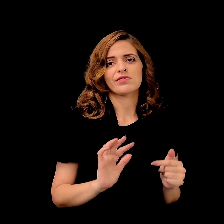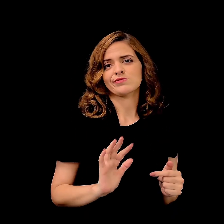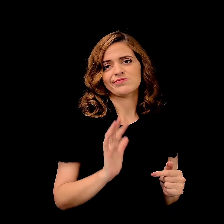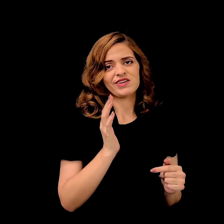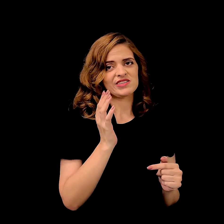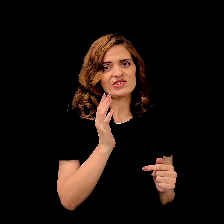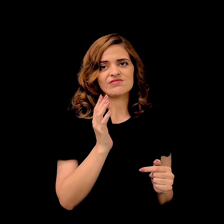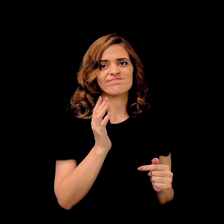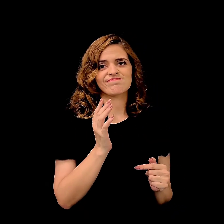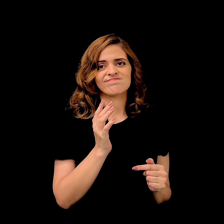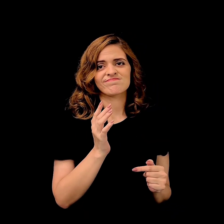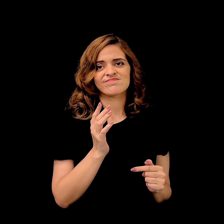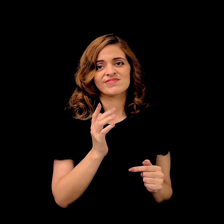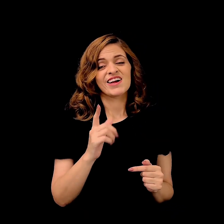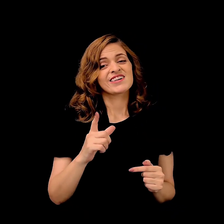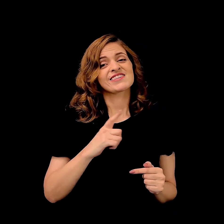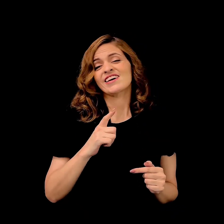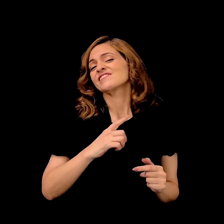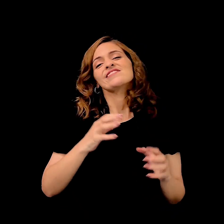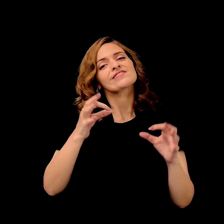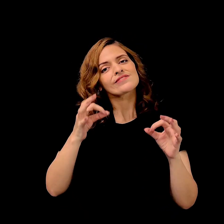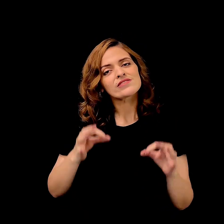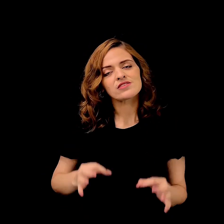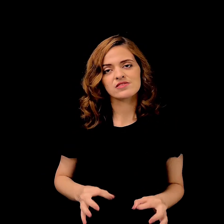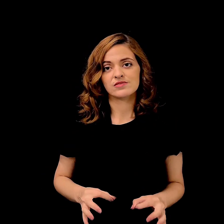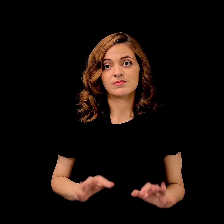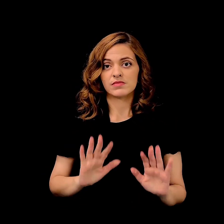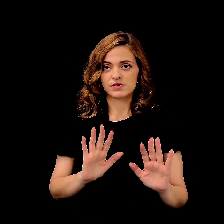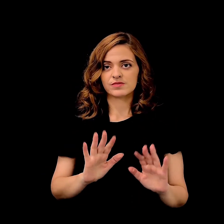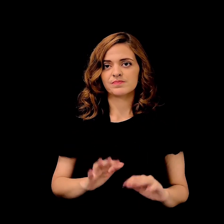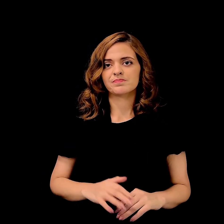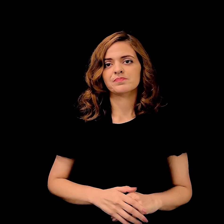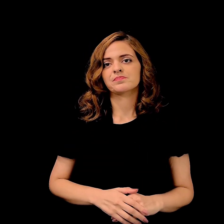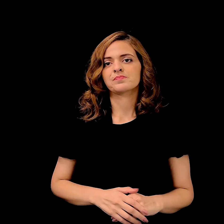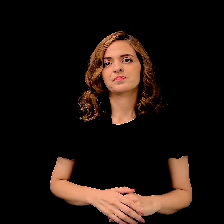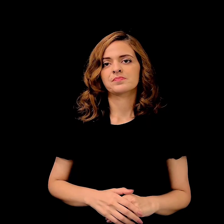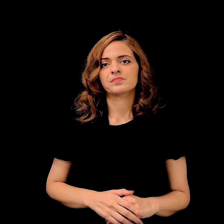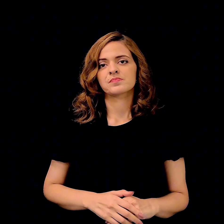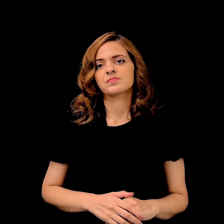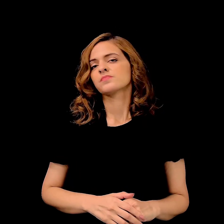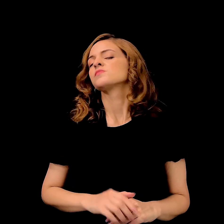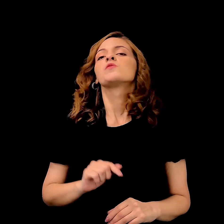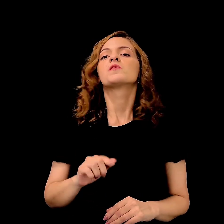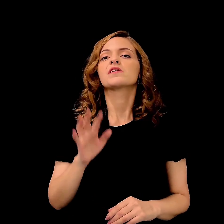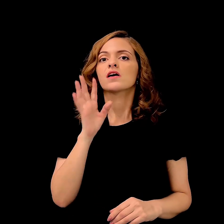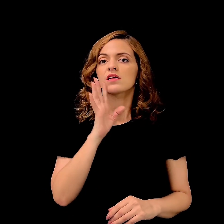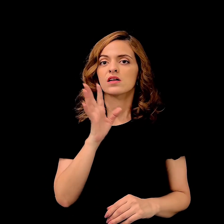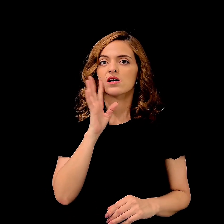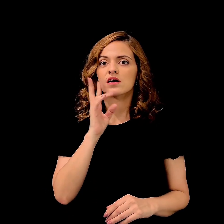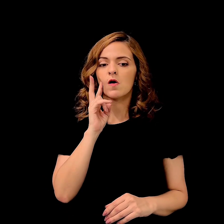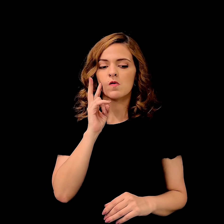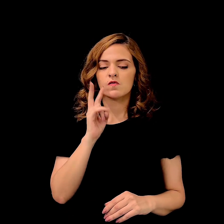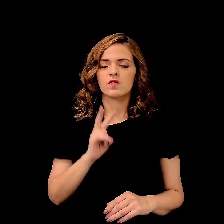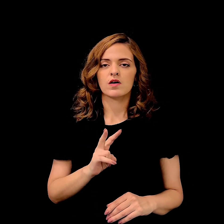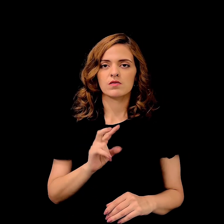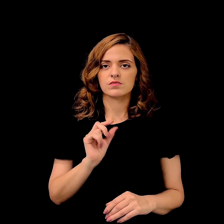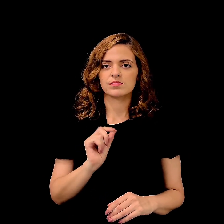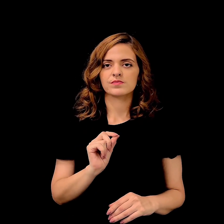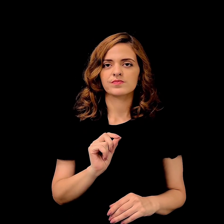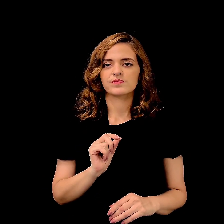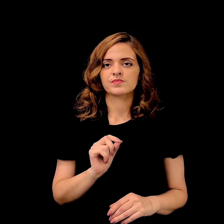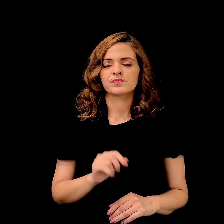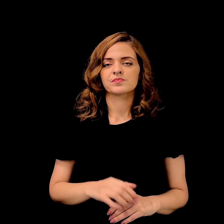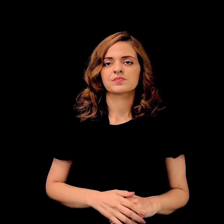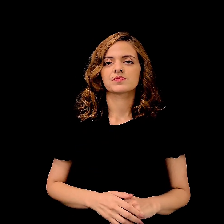tenho absolutamente nenhuma dúvida. Agora, o que é bacana é que quando Deus